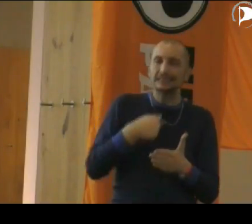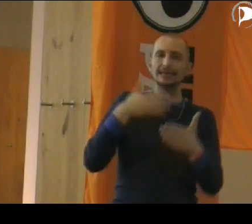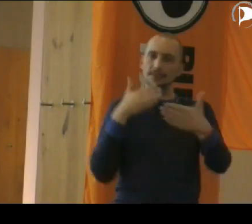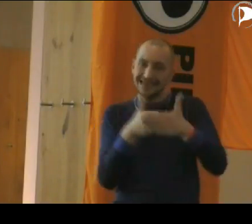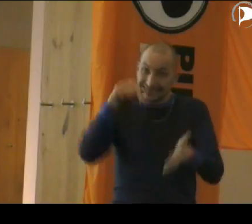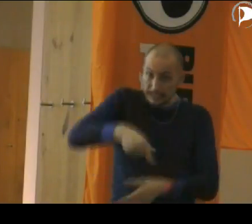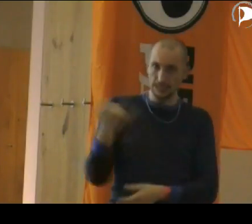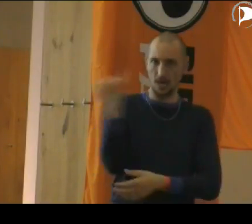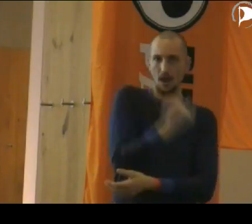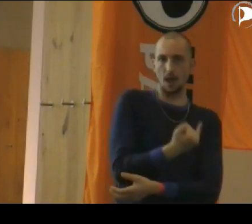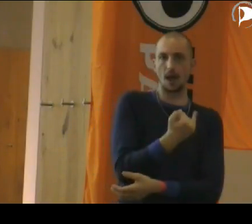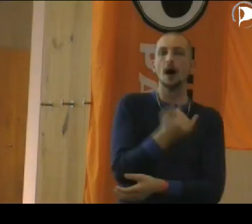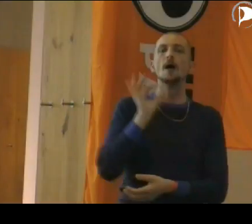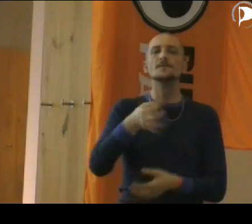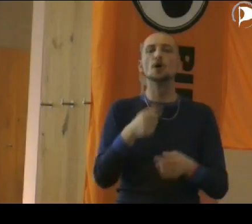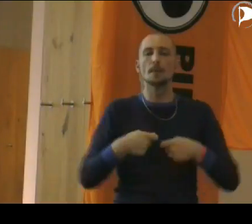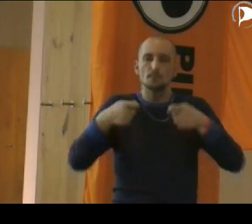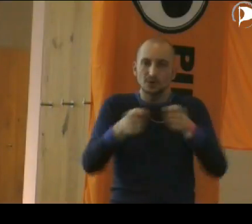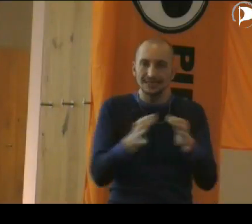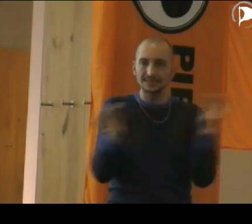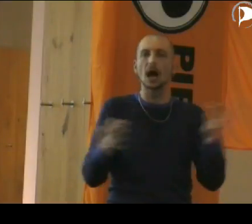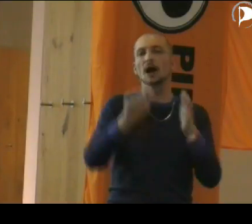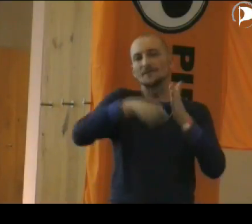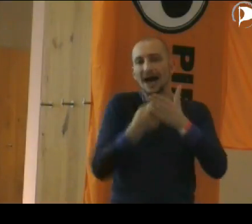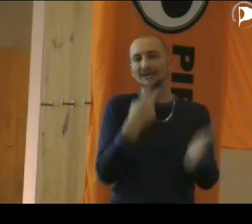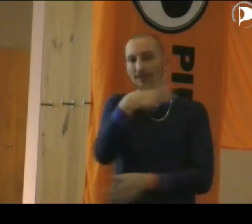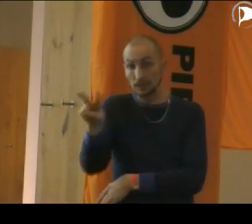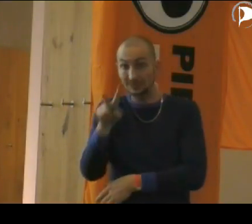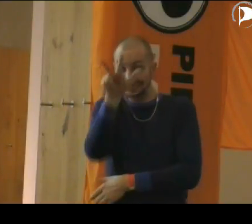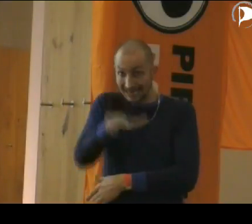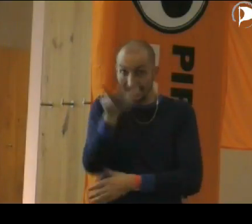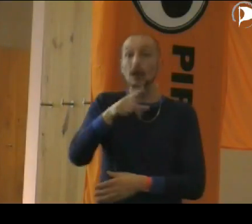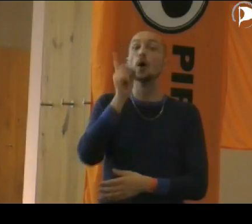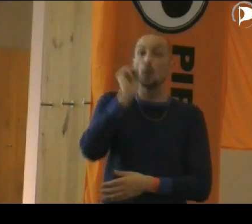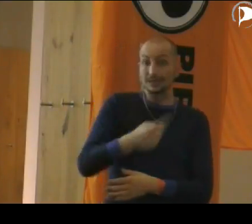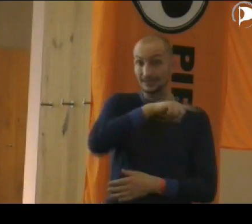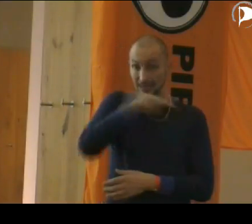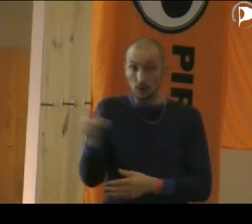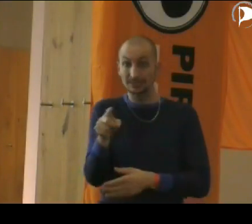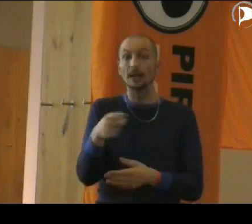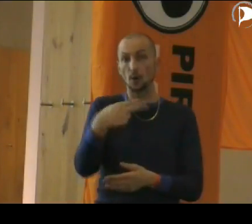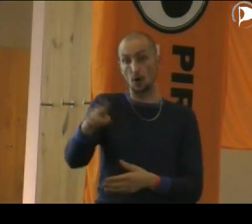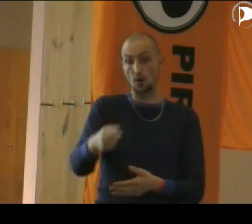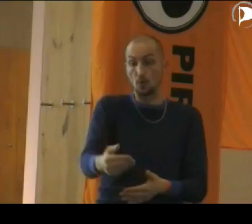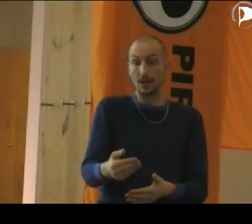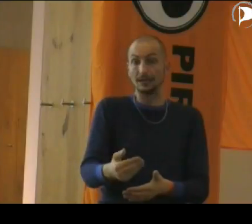jahr dass wir für die bundestagswahl 2013 100.000 euro zurückstellen